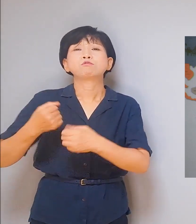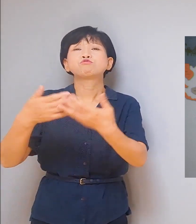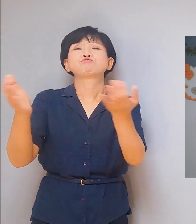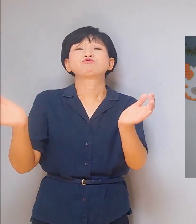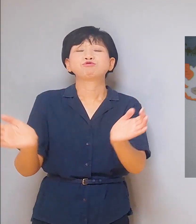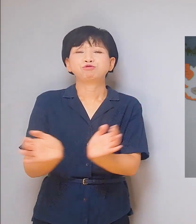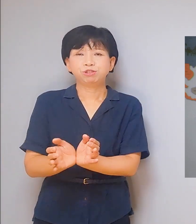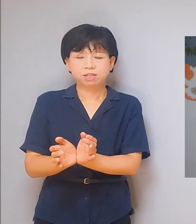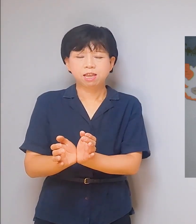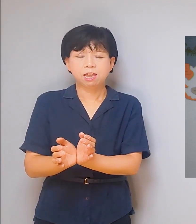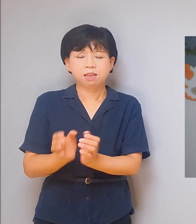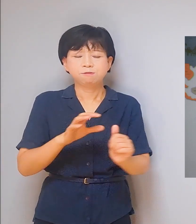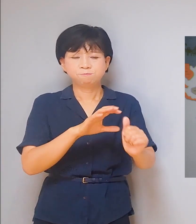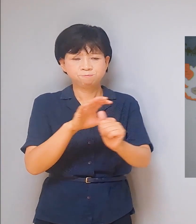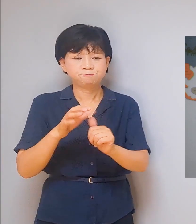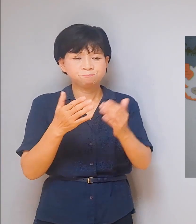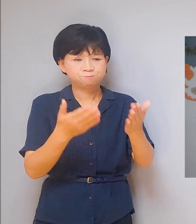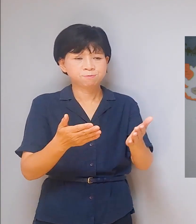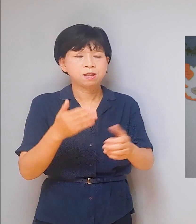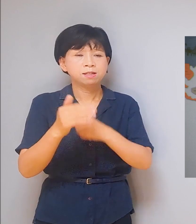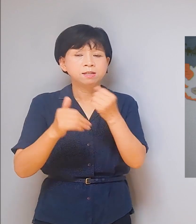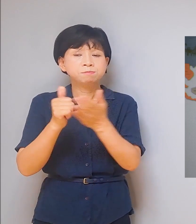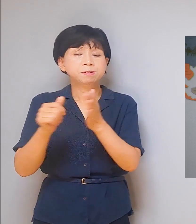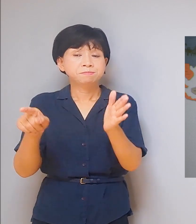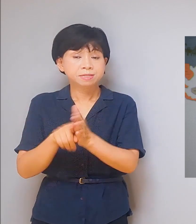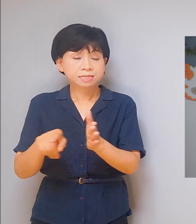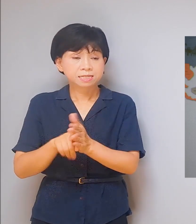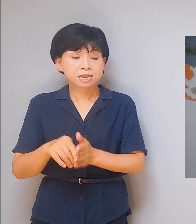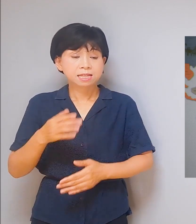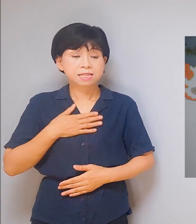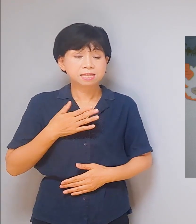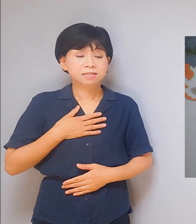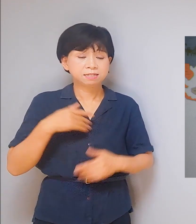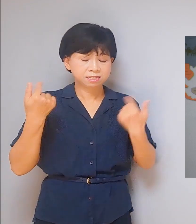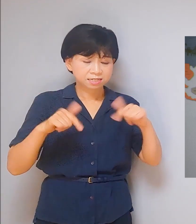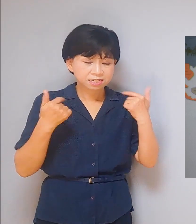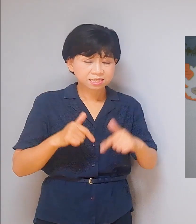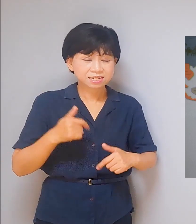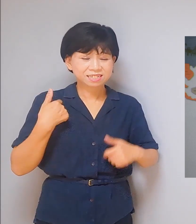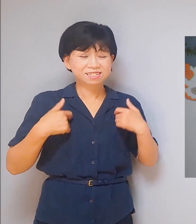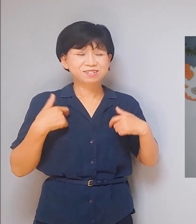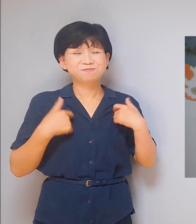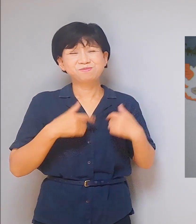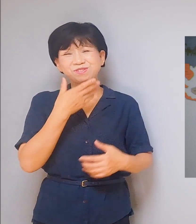주신다 라는 말씀인 거죠. 우리가 하나님을 믿는다 해도 매일 기쁨과 행복이 있는 게